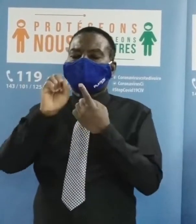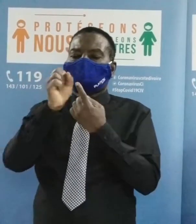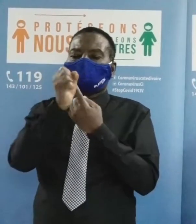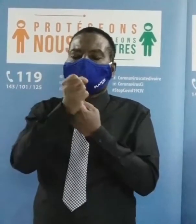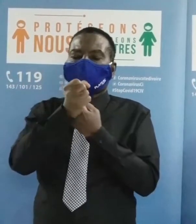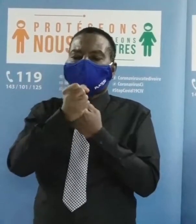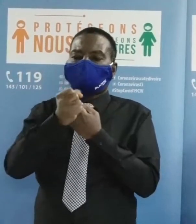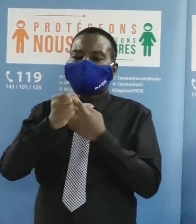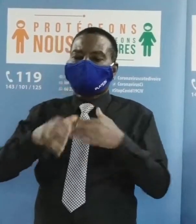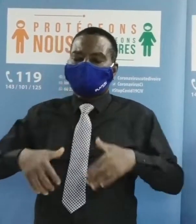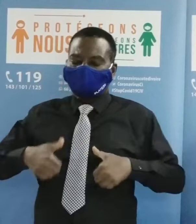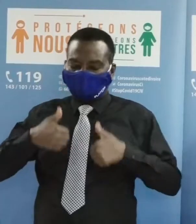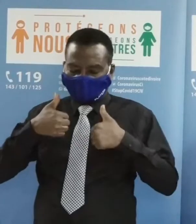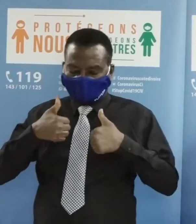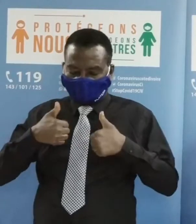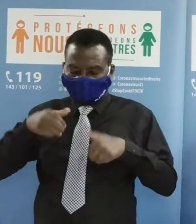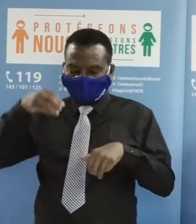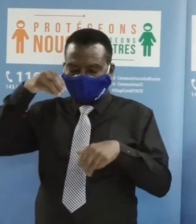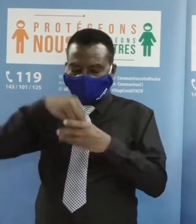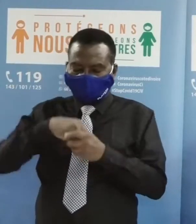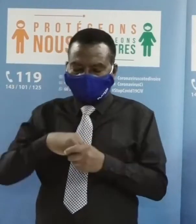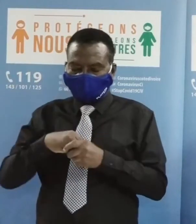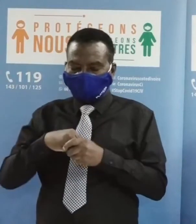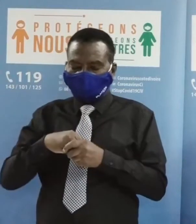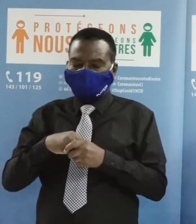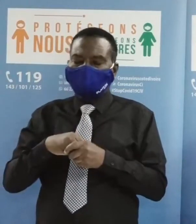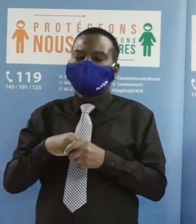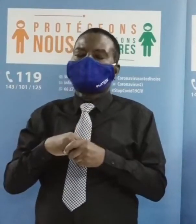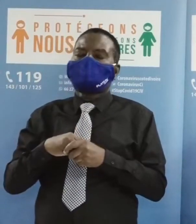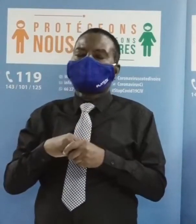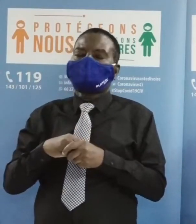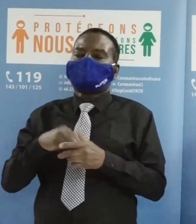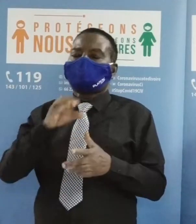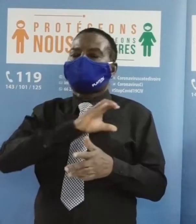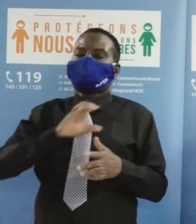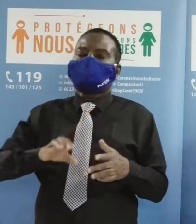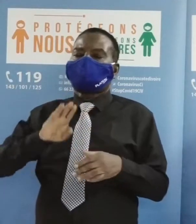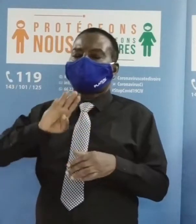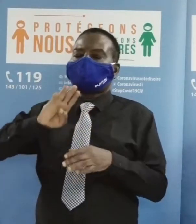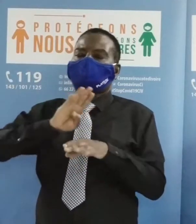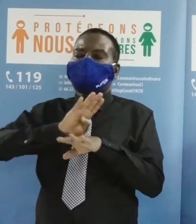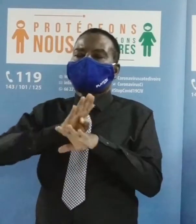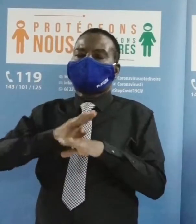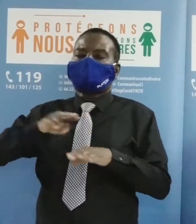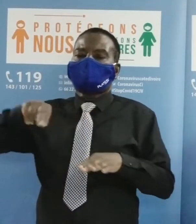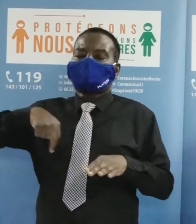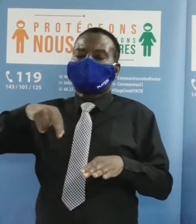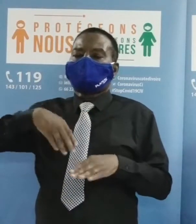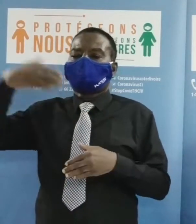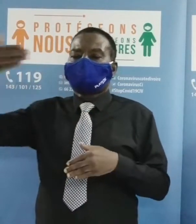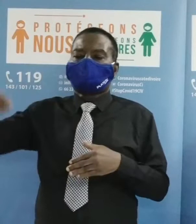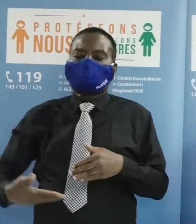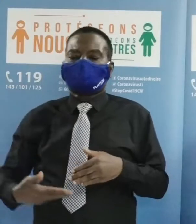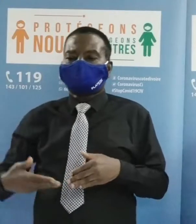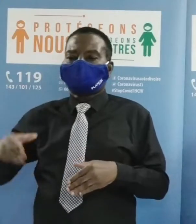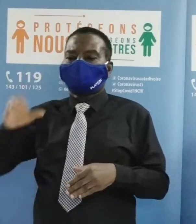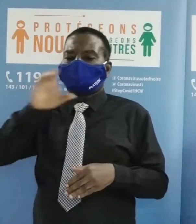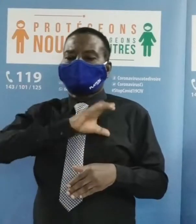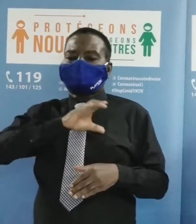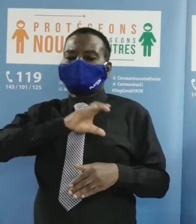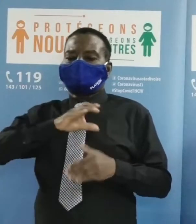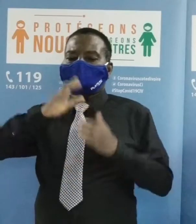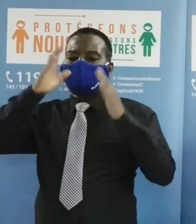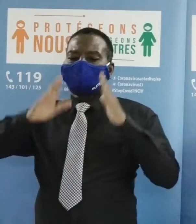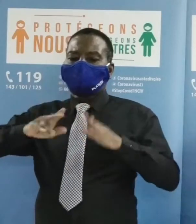sanitaire notamment dans la commune de bouaké et maintenant nous accueillons le commissaire principal serre les mains